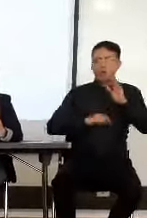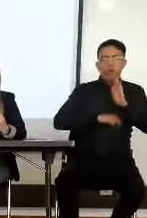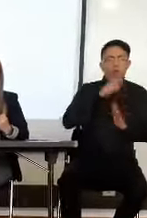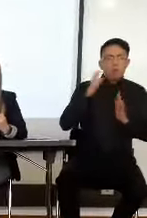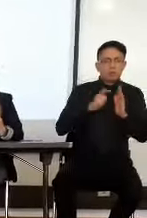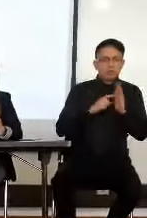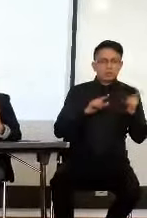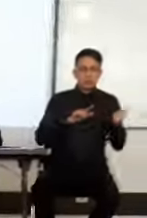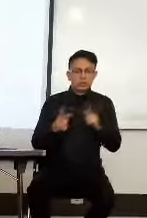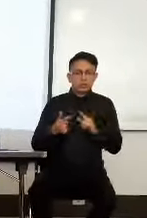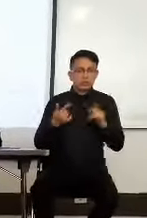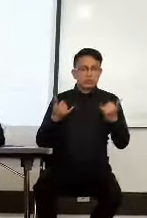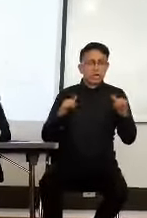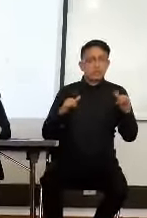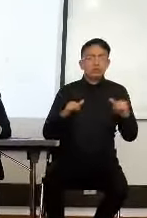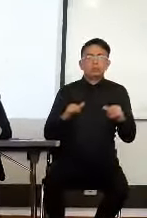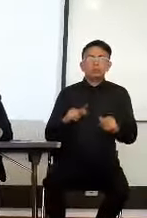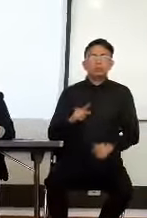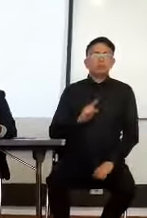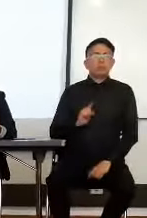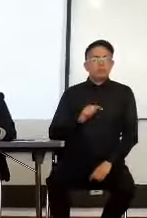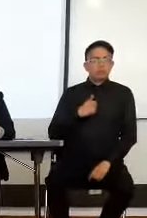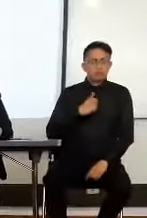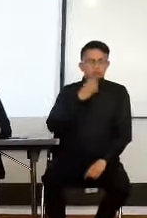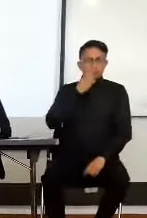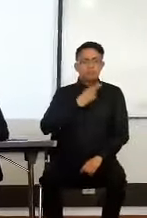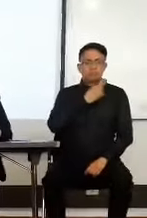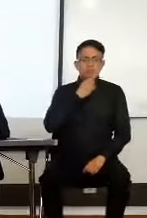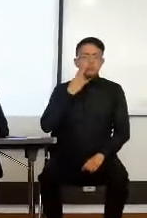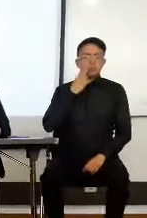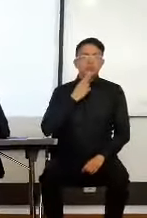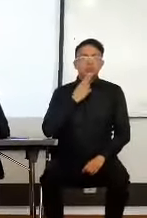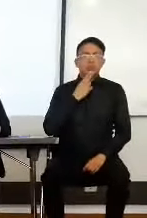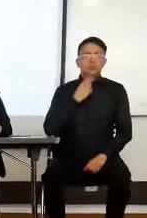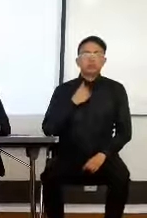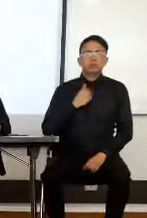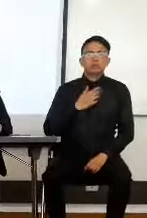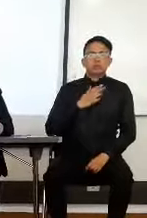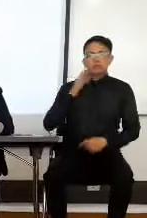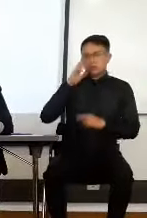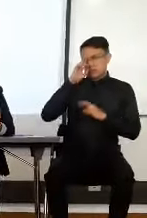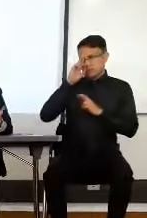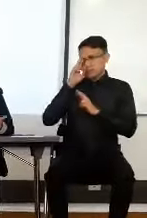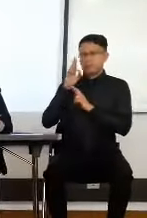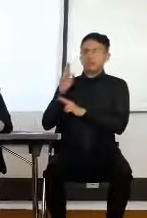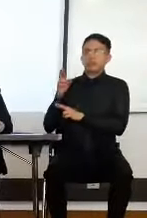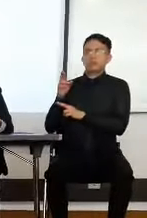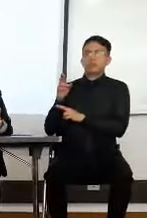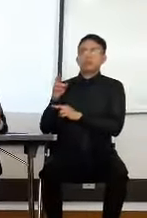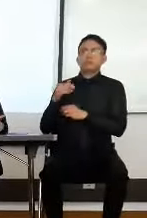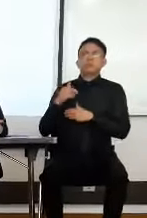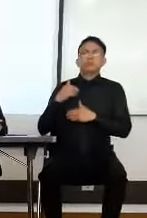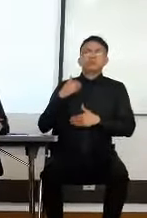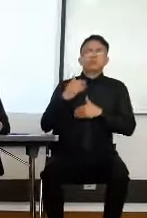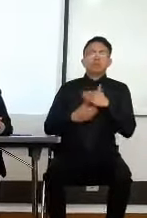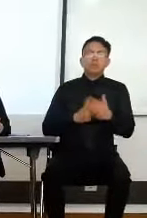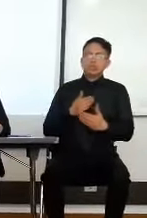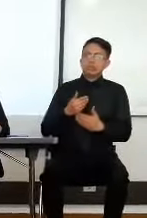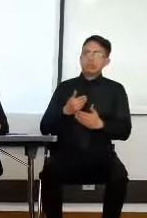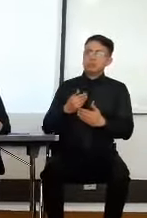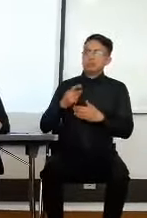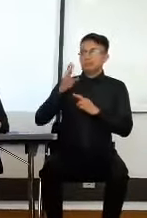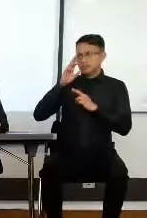en este momento, pero estamos con todo el compromiso y reconociendo la necesidad de seguirnos entrenando, de seguirnos